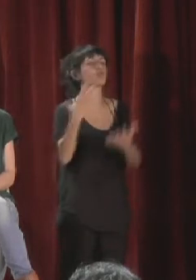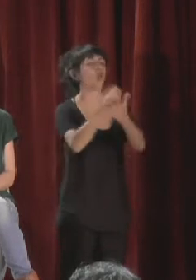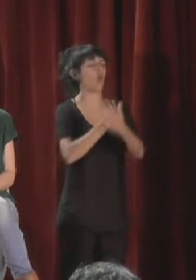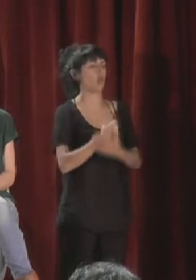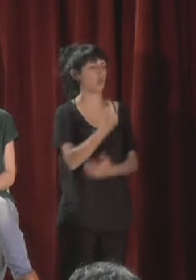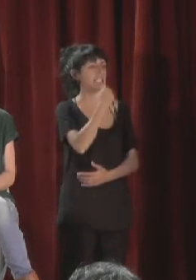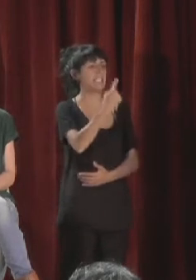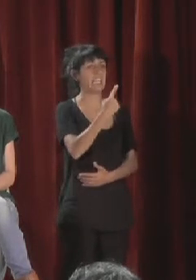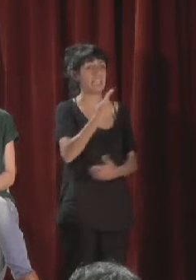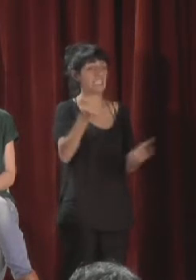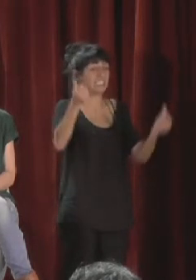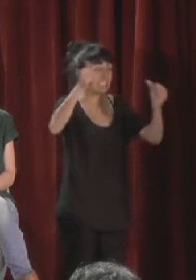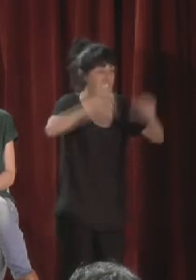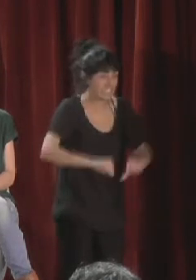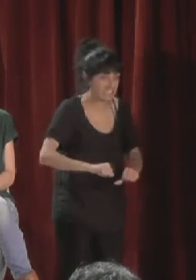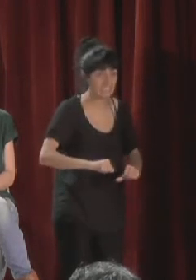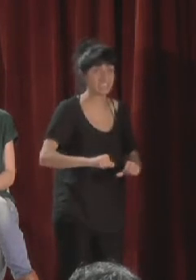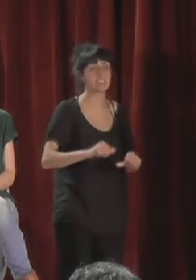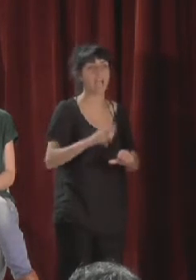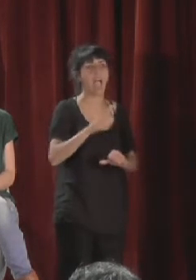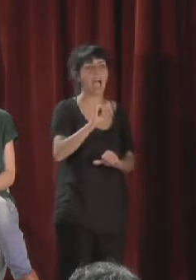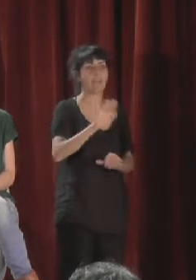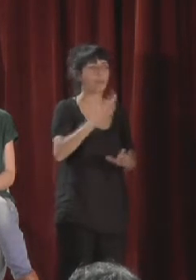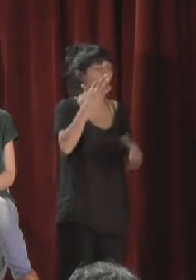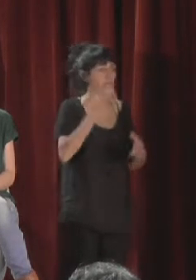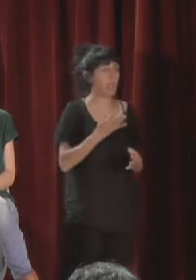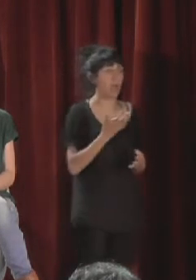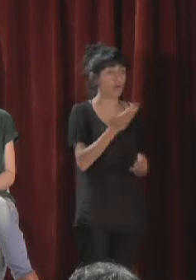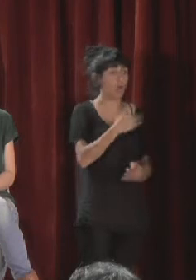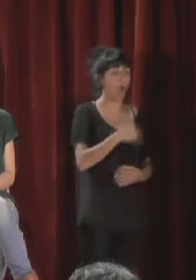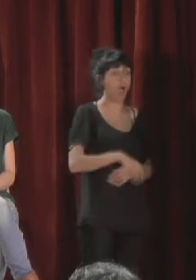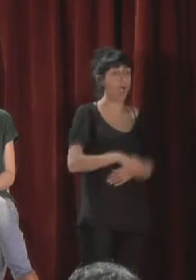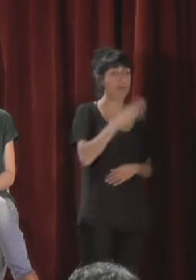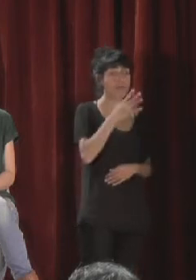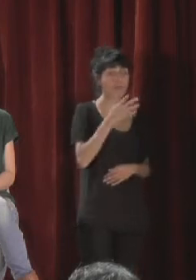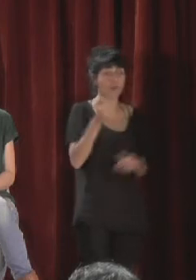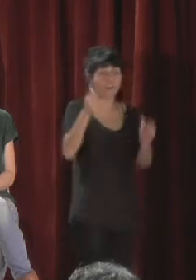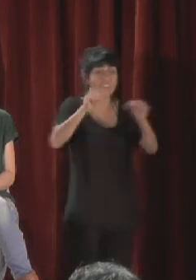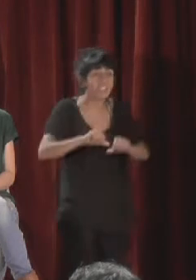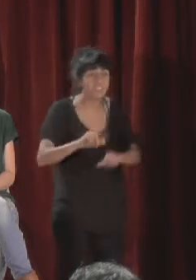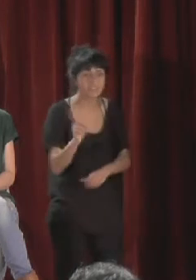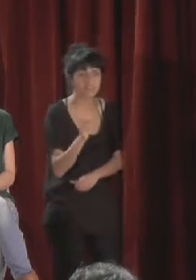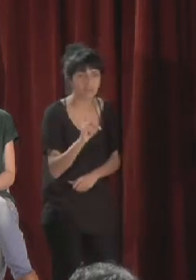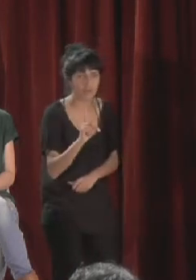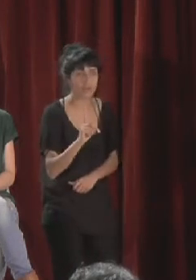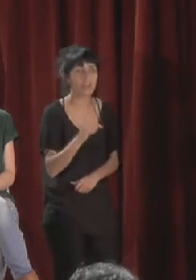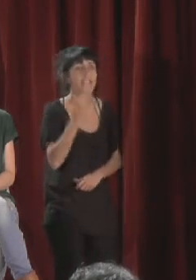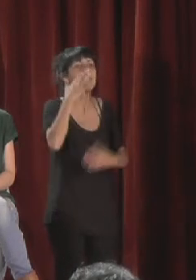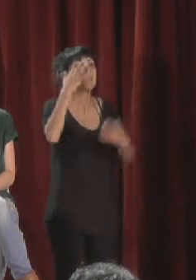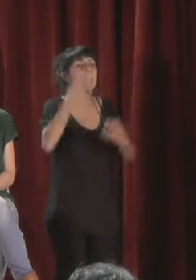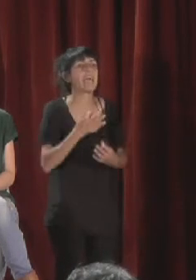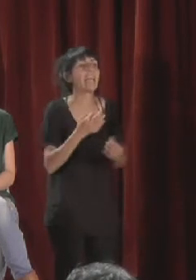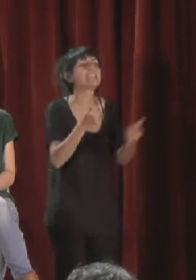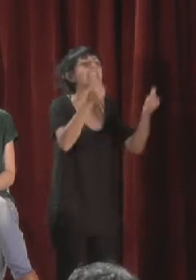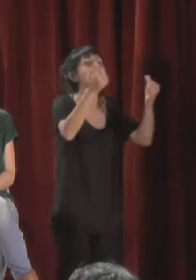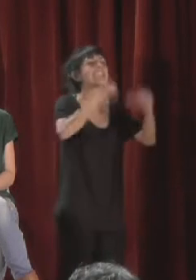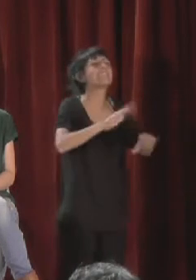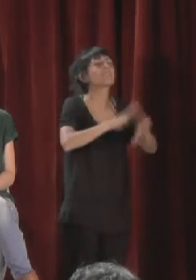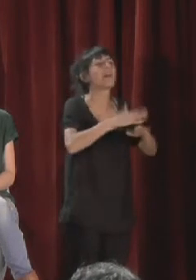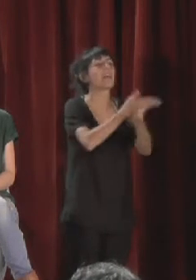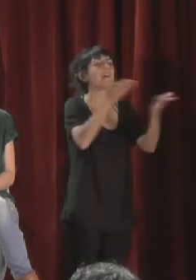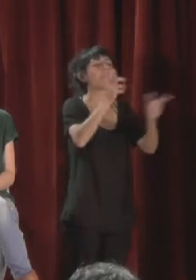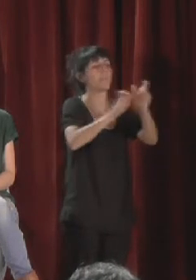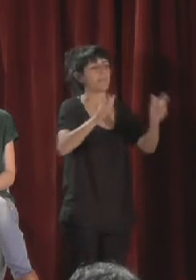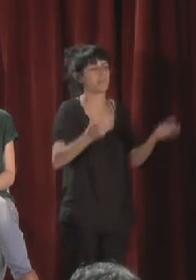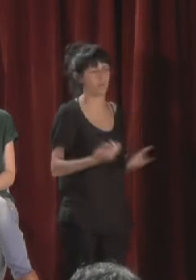existe. Porque xa o cantábamos nas rúas, non si? Non é unha crise. É unha estafa ao pobo. É unha estafa á